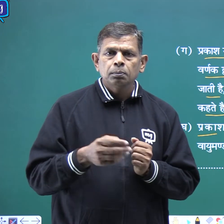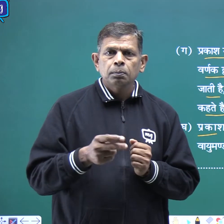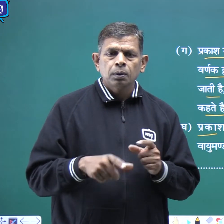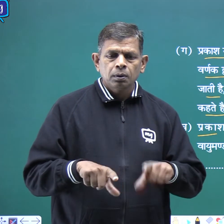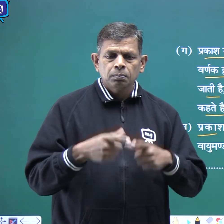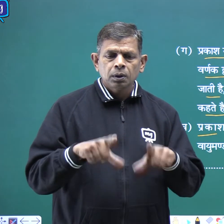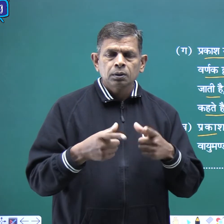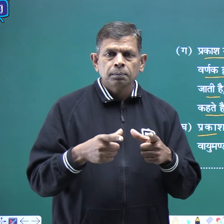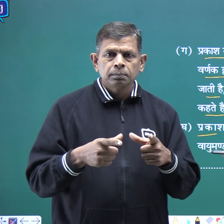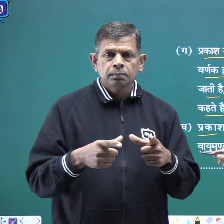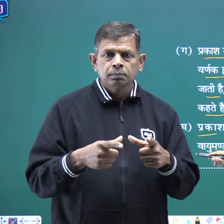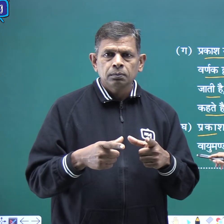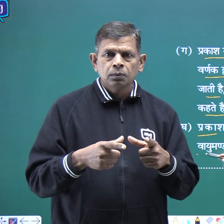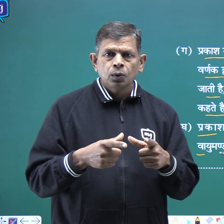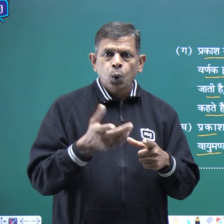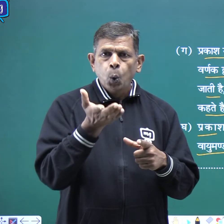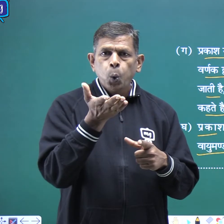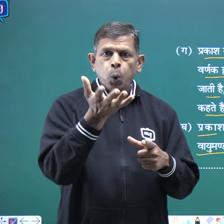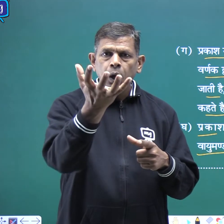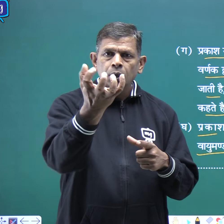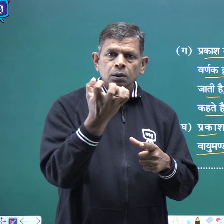पादप वायुमंडल से